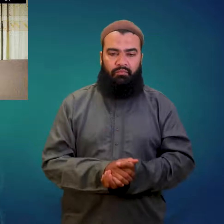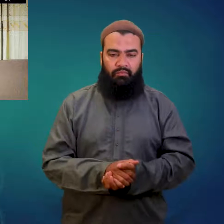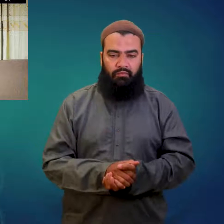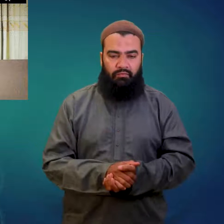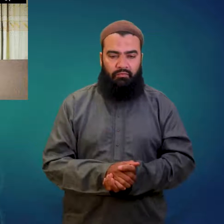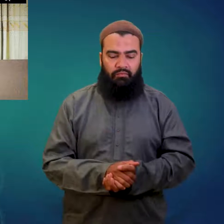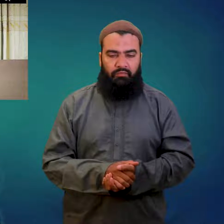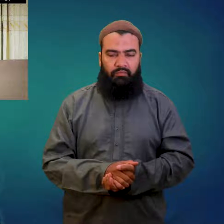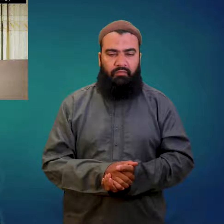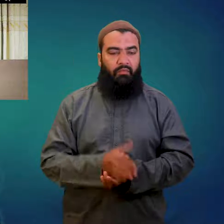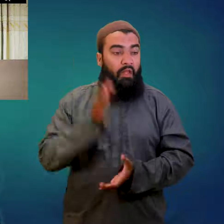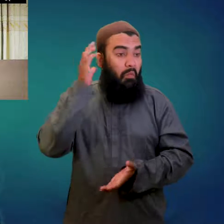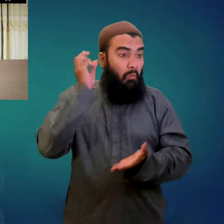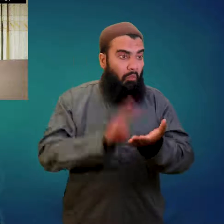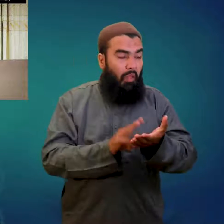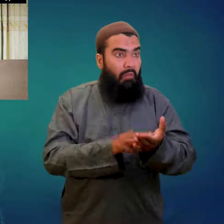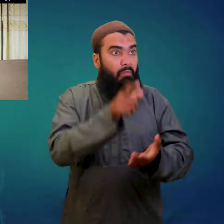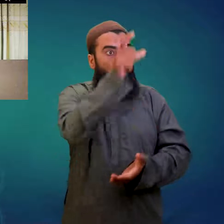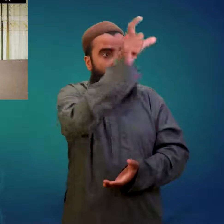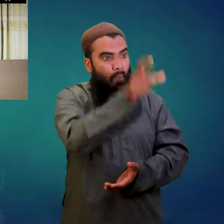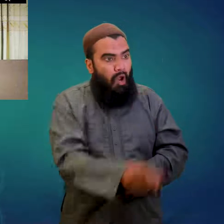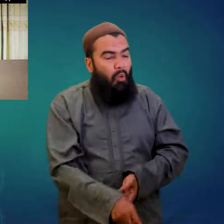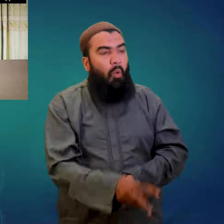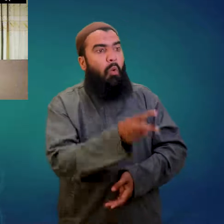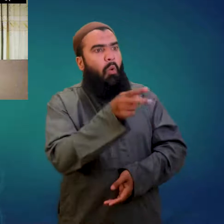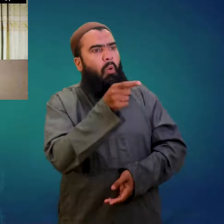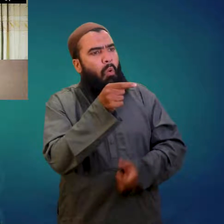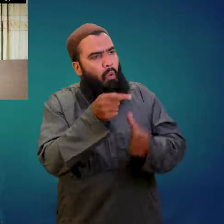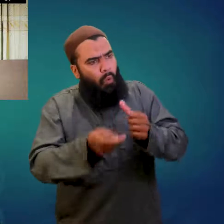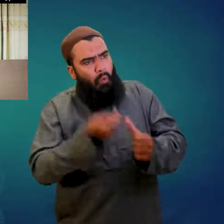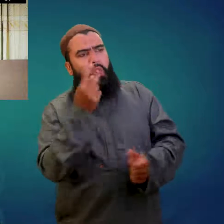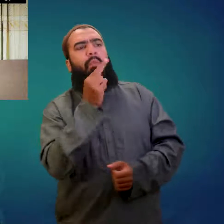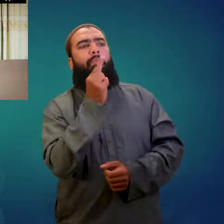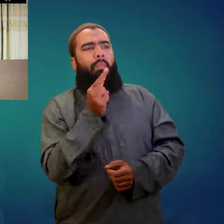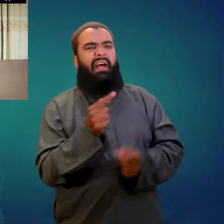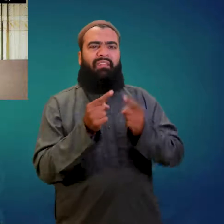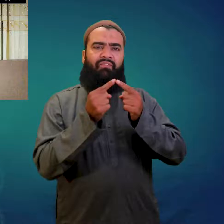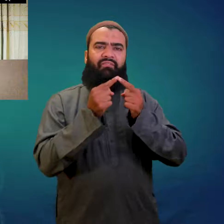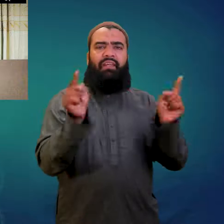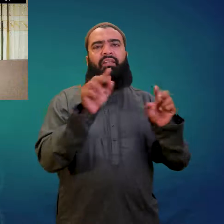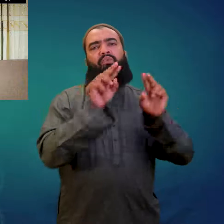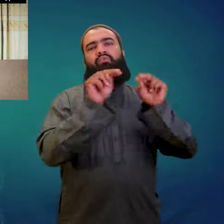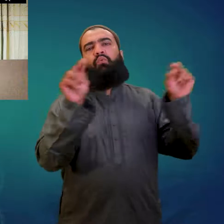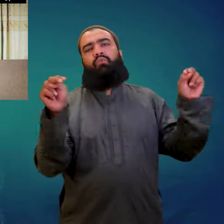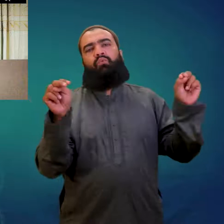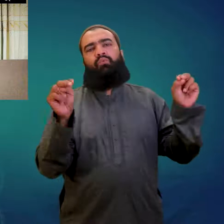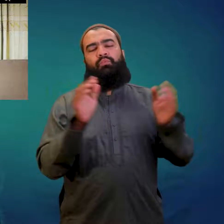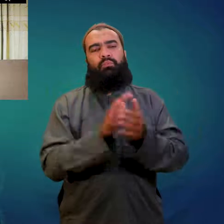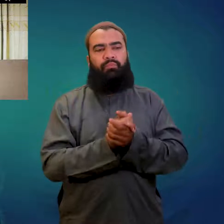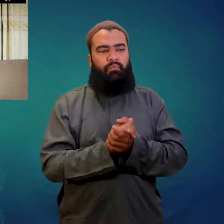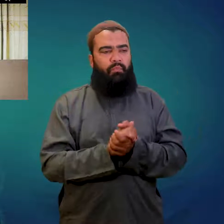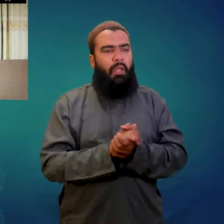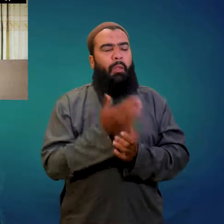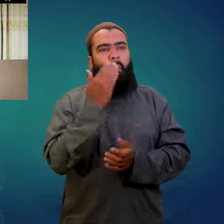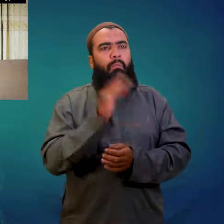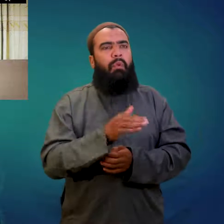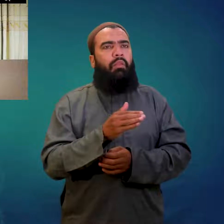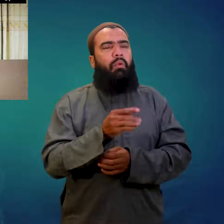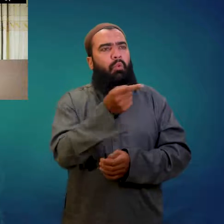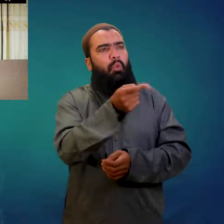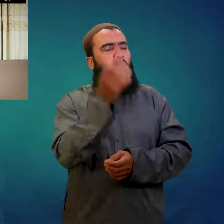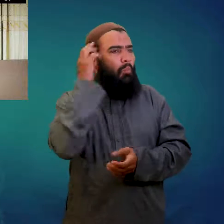ما لا تفعلون، اے ایمان والو تم وہ بات کیوں کہتے ہو جو تم خود نہیں کرتے، یعنی اس آیت